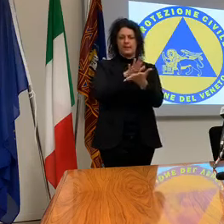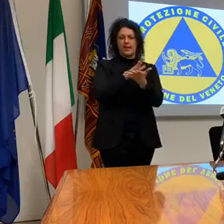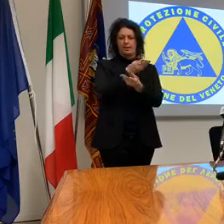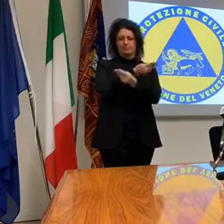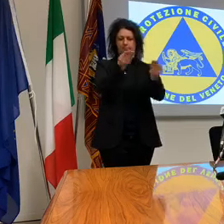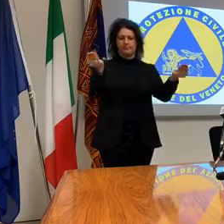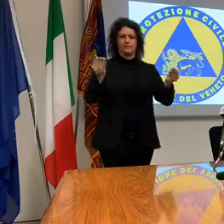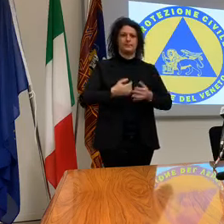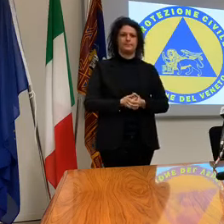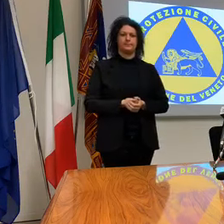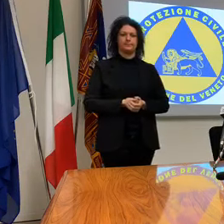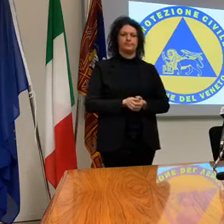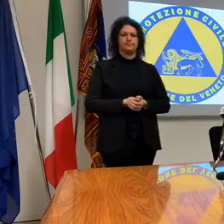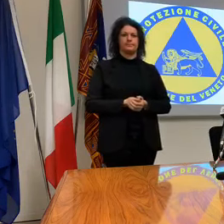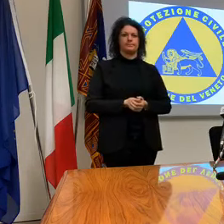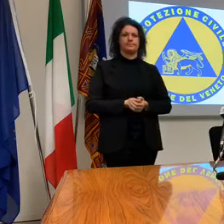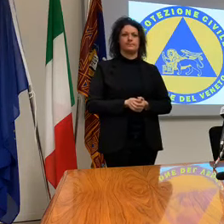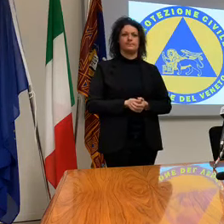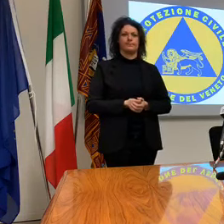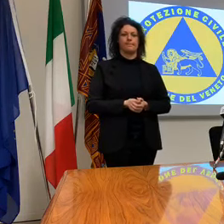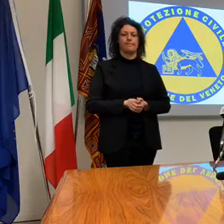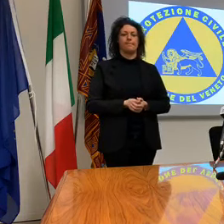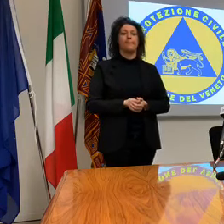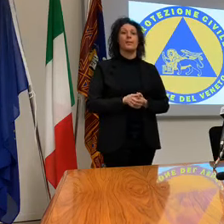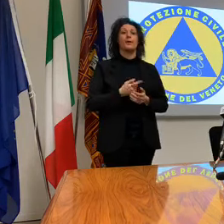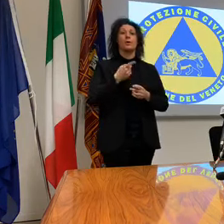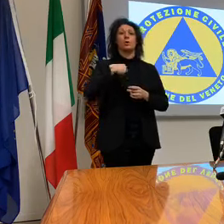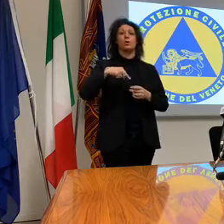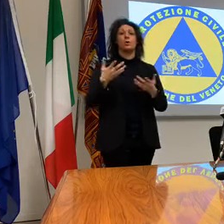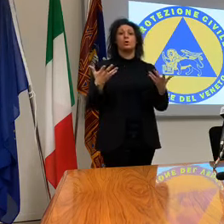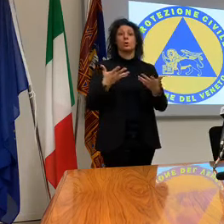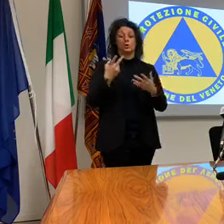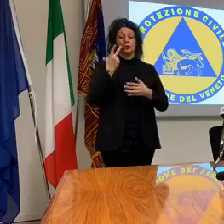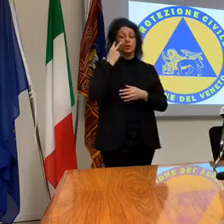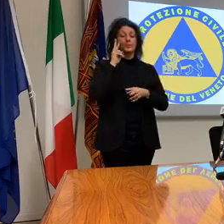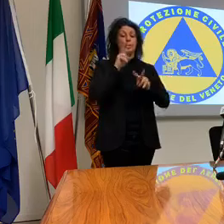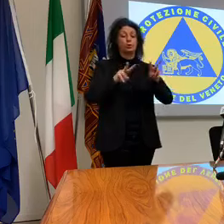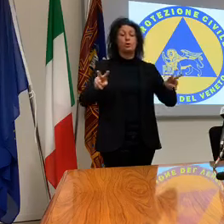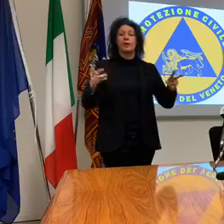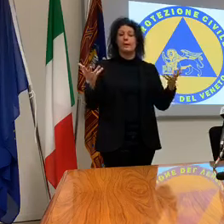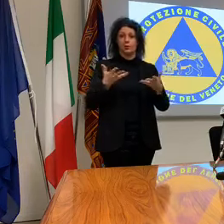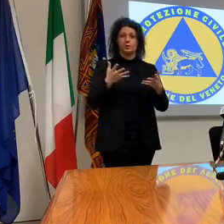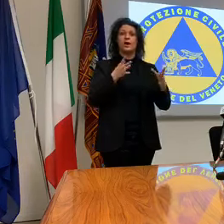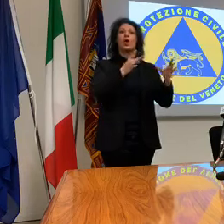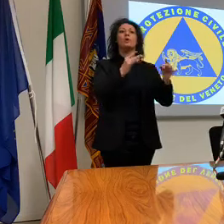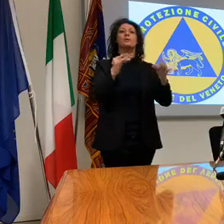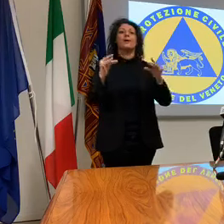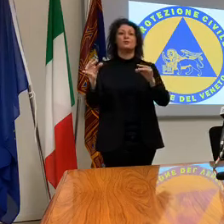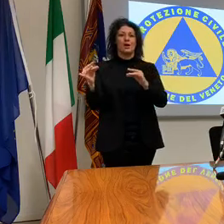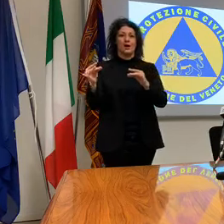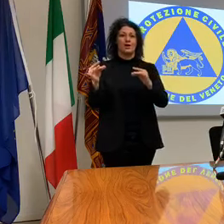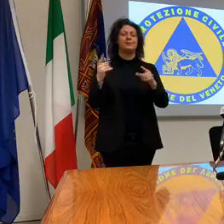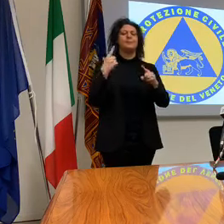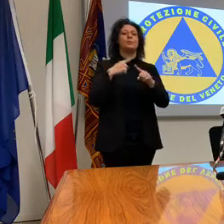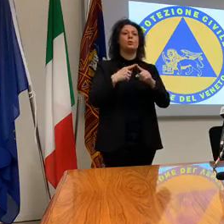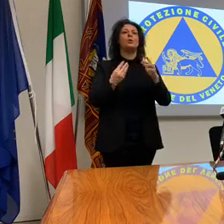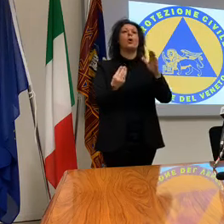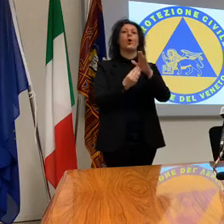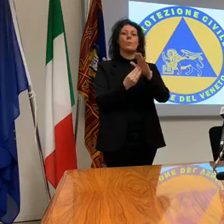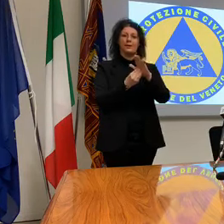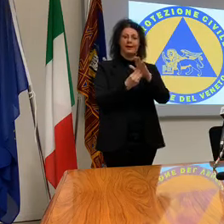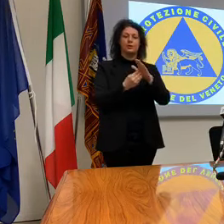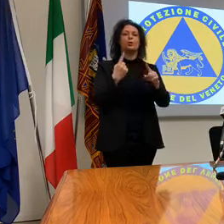una, cioè, individuiamo i contagiati all'interno delle strutture, gli operatori all'interno delle strutture positivi e i decessi. Grazie.